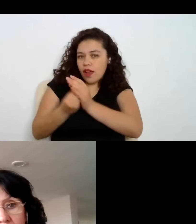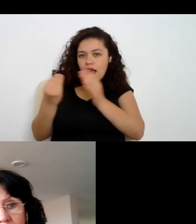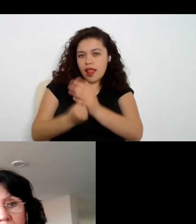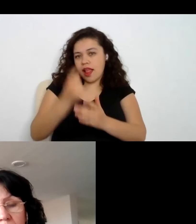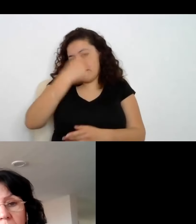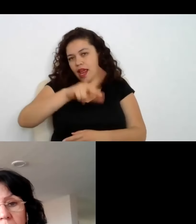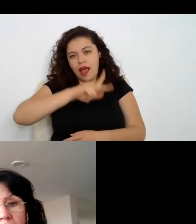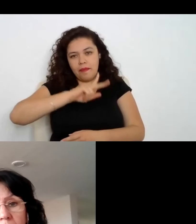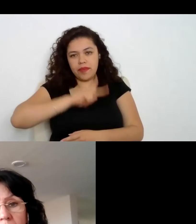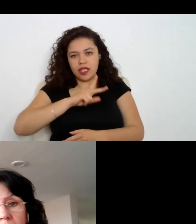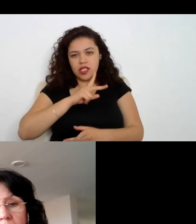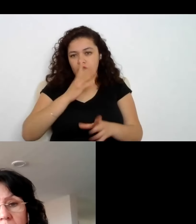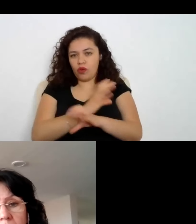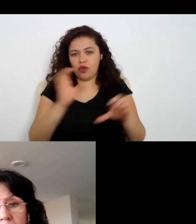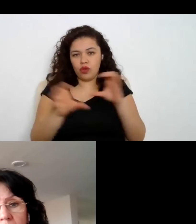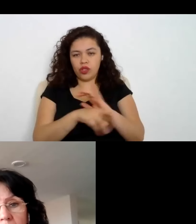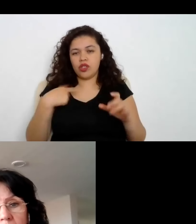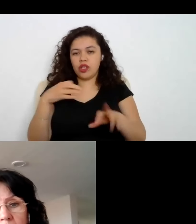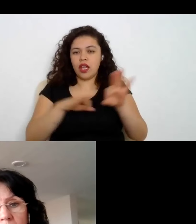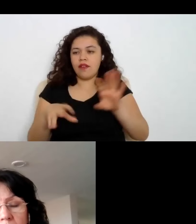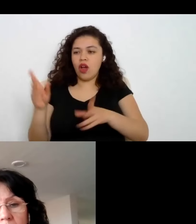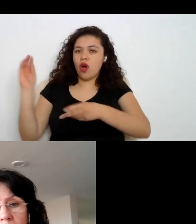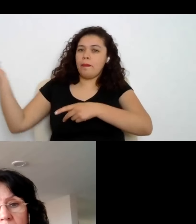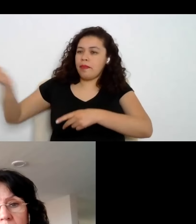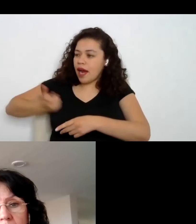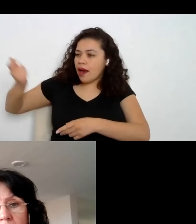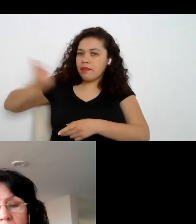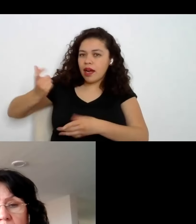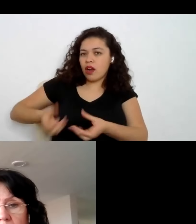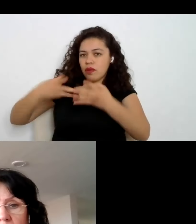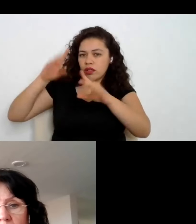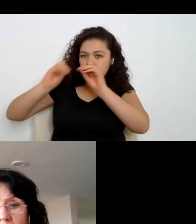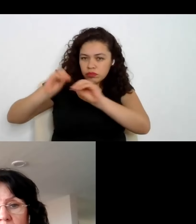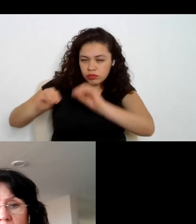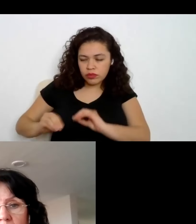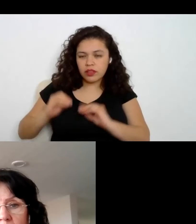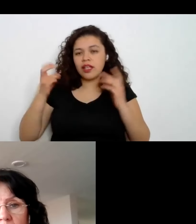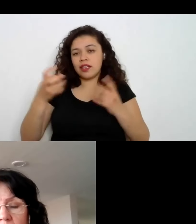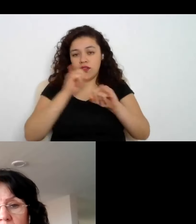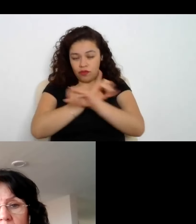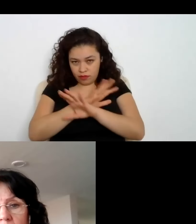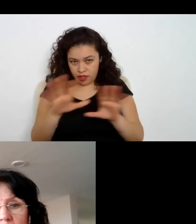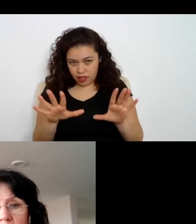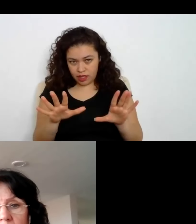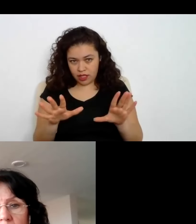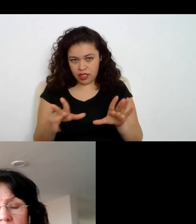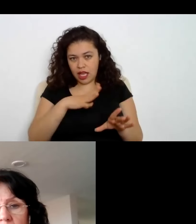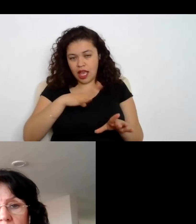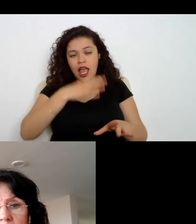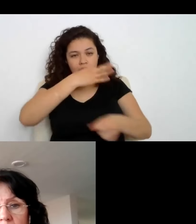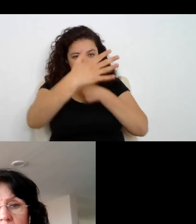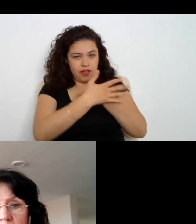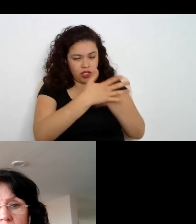era mi sueldo en cada uno de mis trabajos. Entonces, esa información está sujeta a un aviso de privacidad